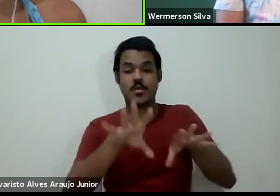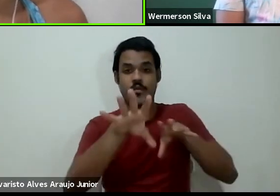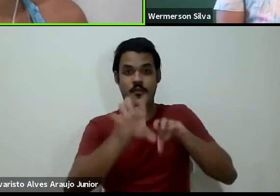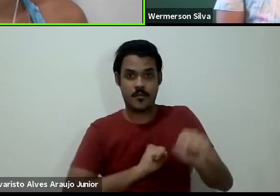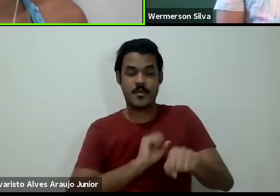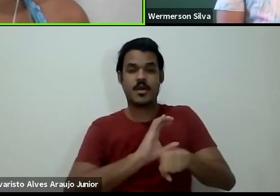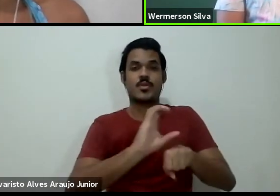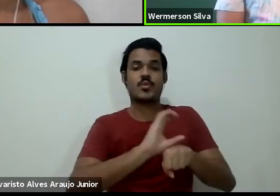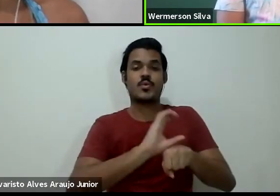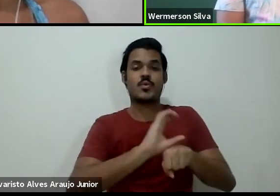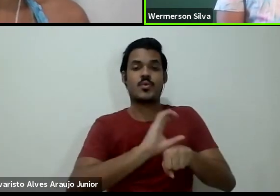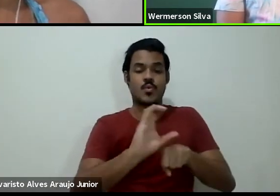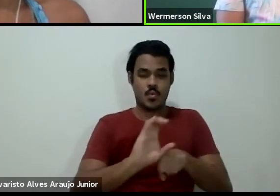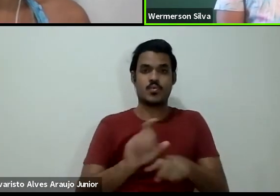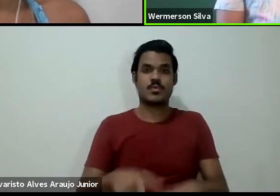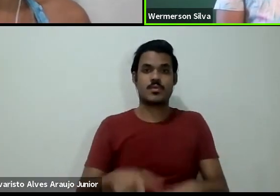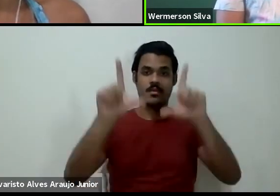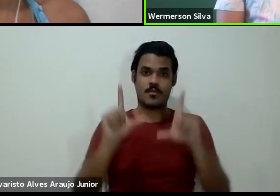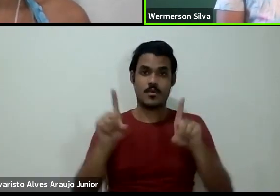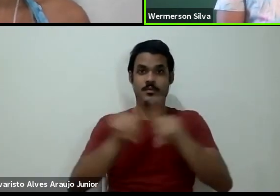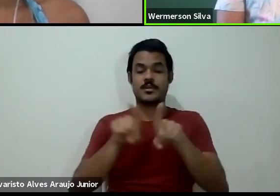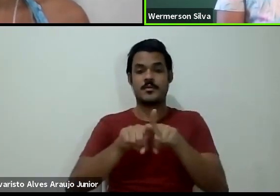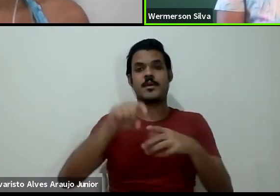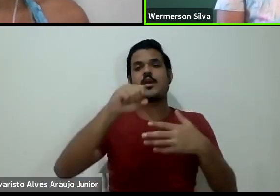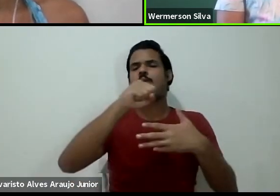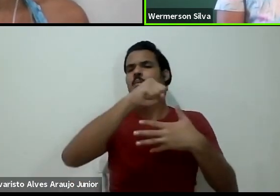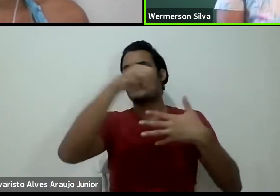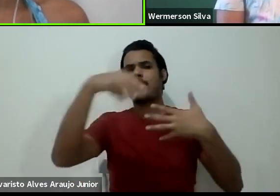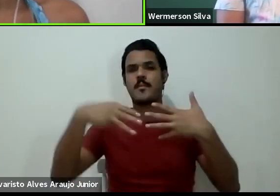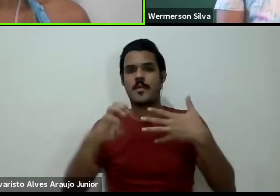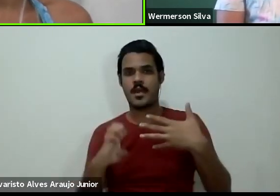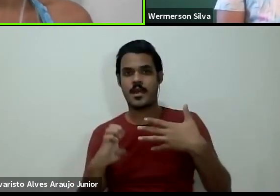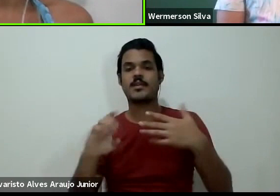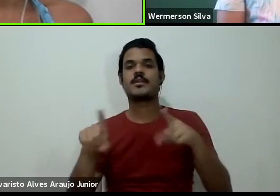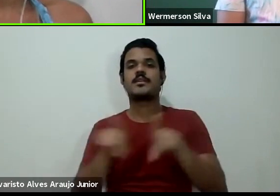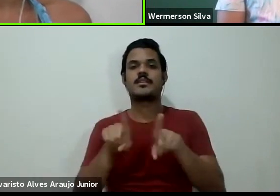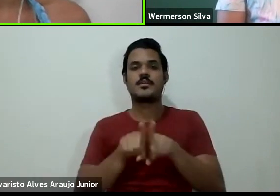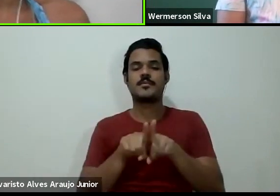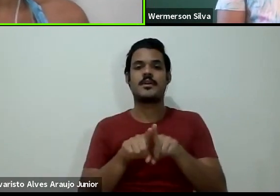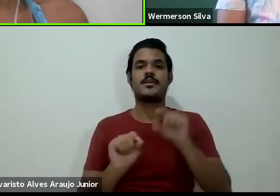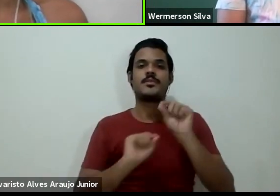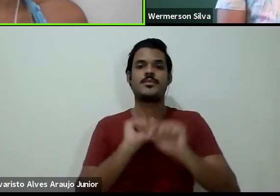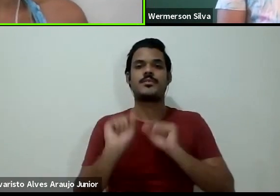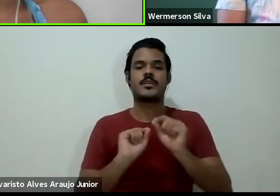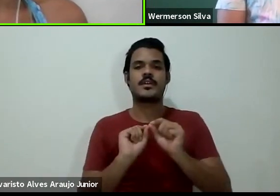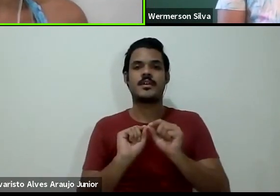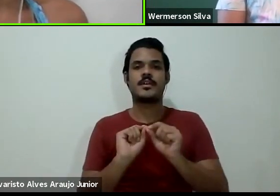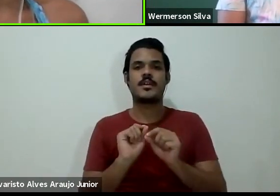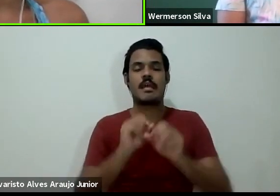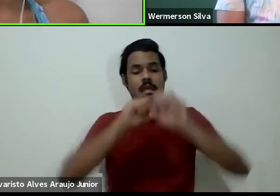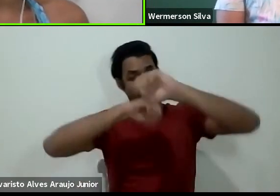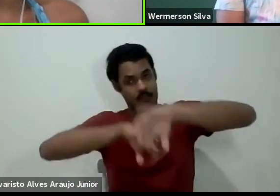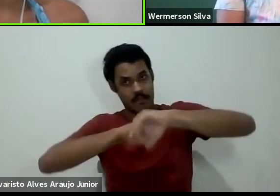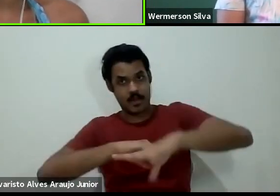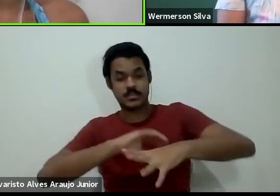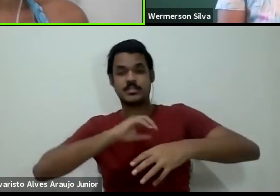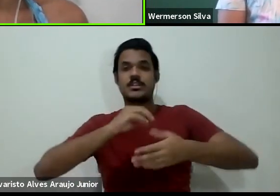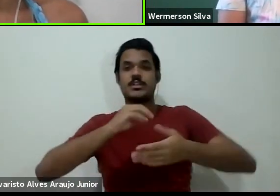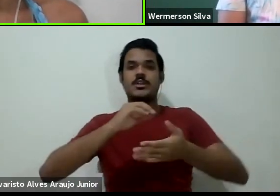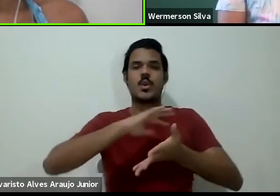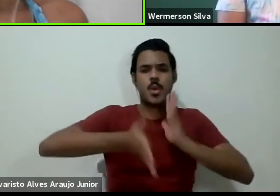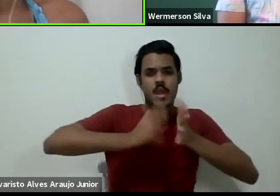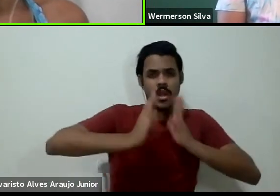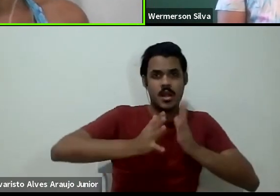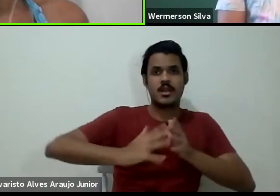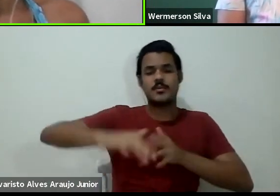de Sinais, MEC 2007, proeficiente para o uso e o ensino da língua brasileira de sinais,